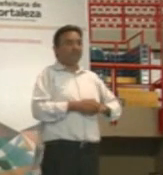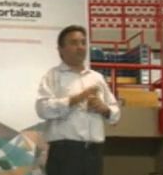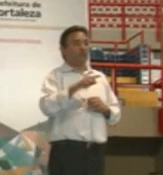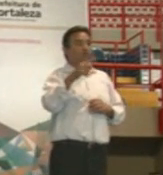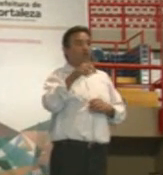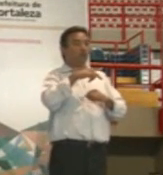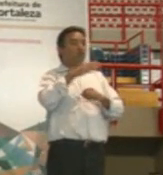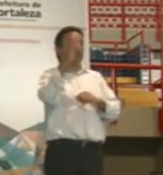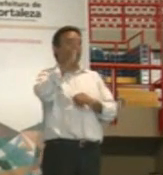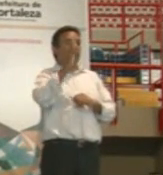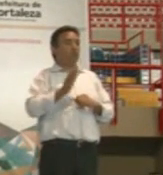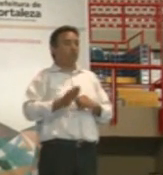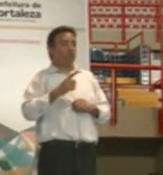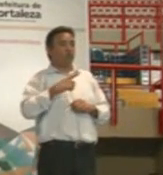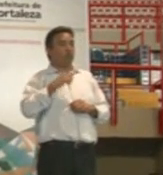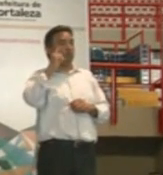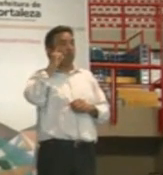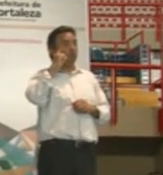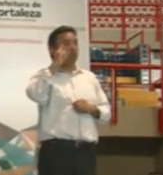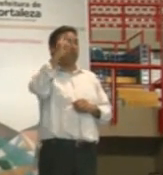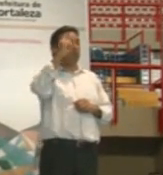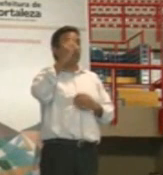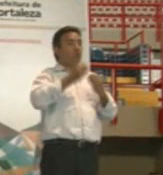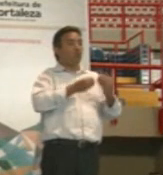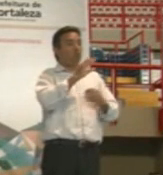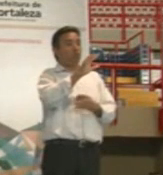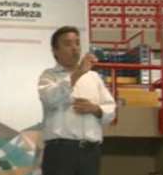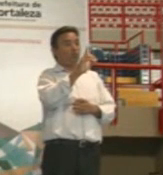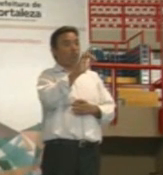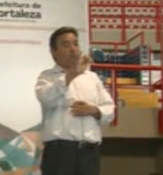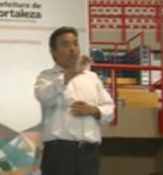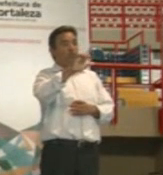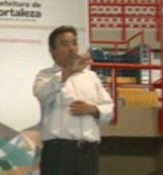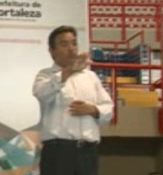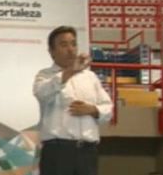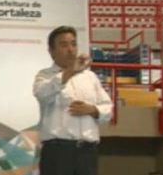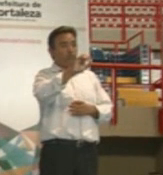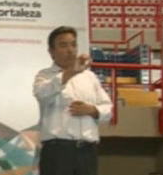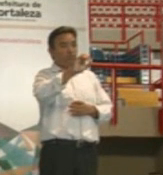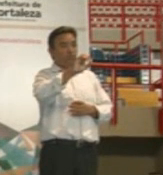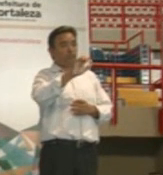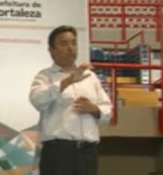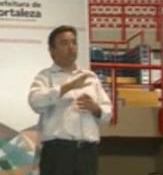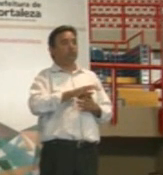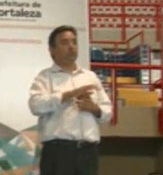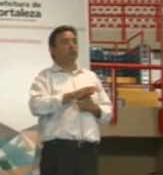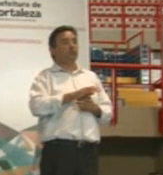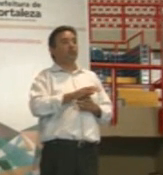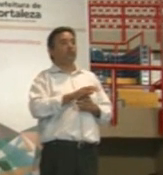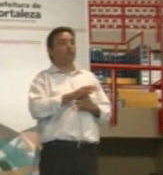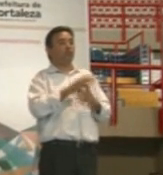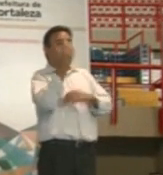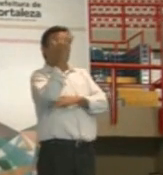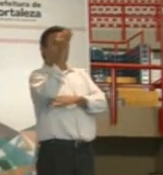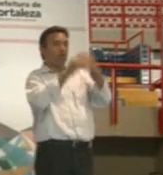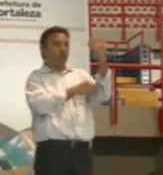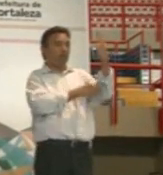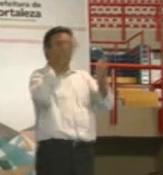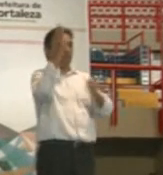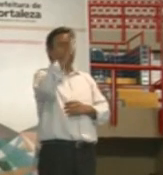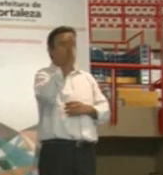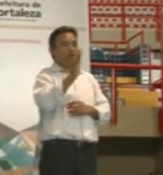vem trabalhando muito a ideia do Código Florestal Brasileiro. tá certo? Para